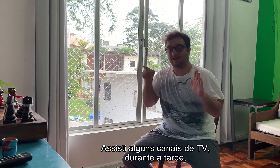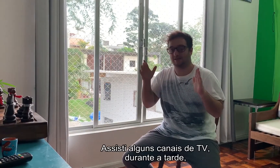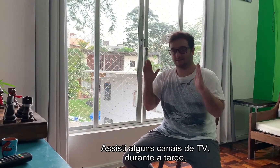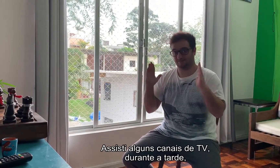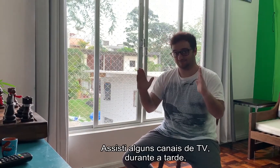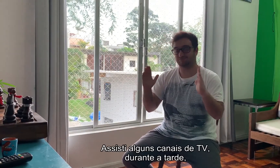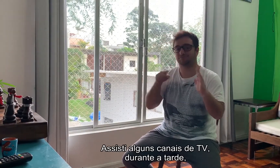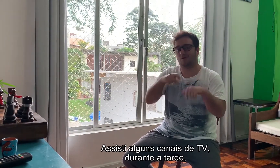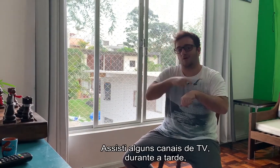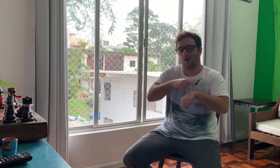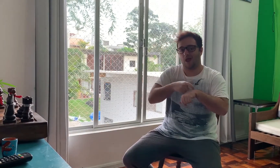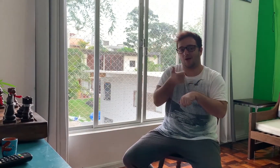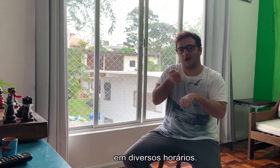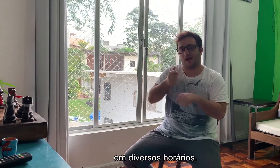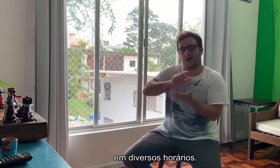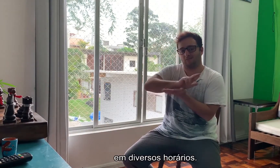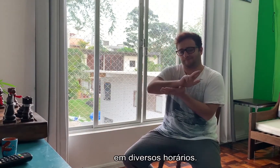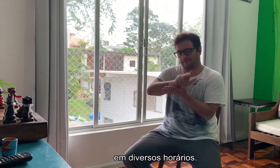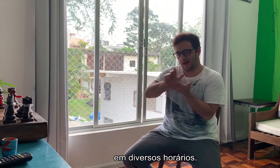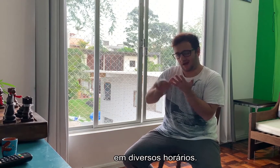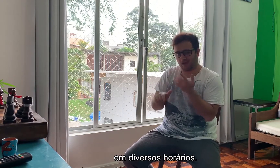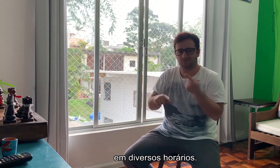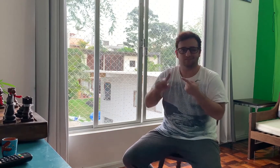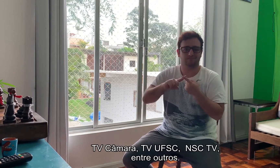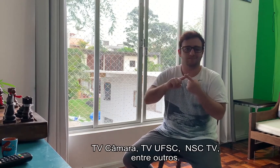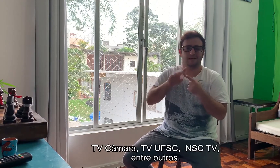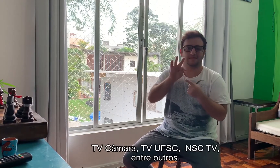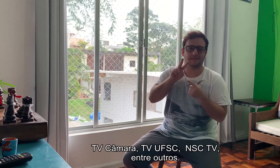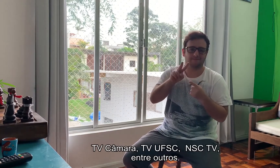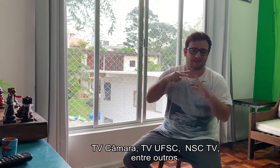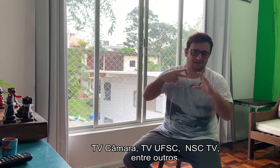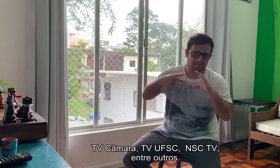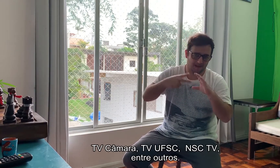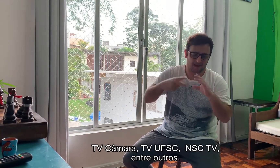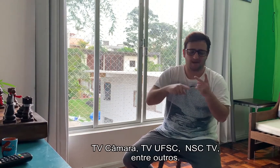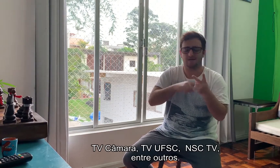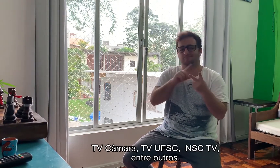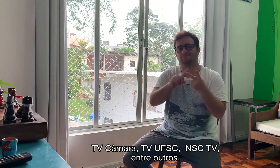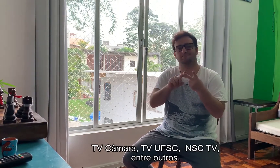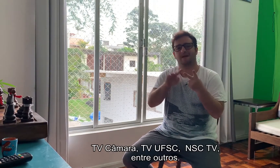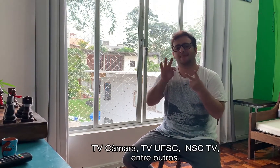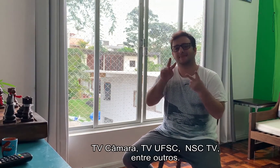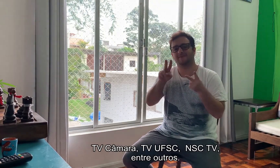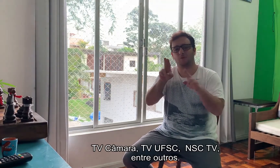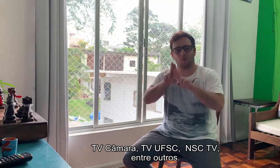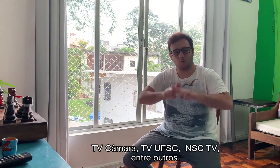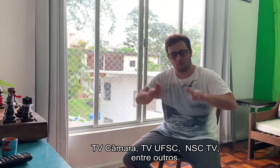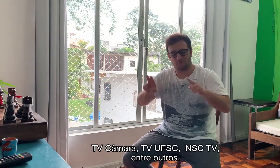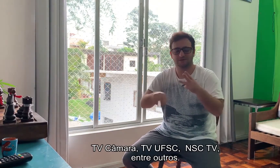TV durante a tarde em diversos horários TV Câmara TV UFSC